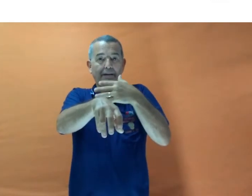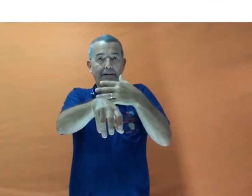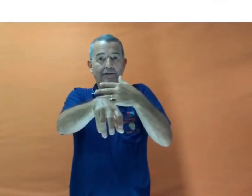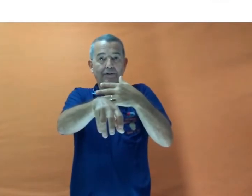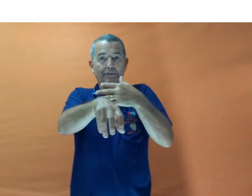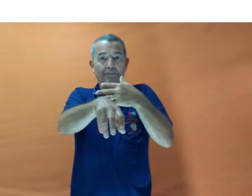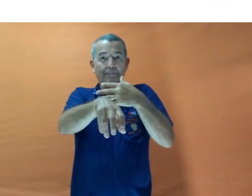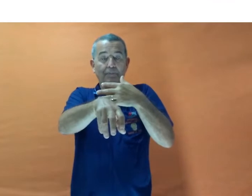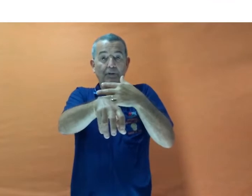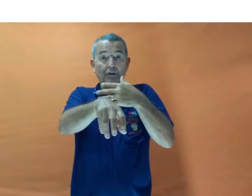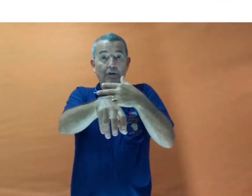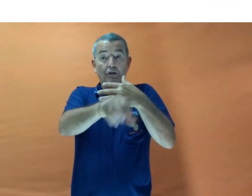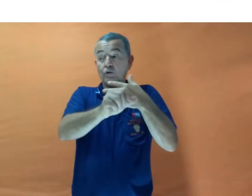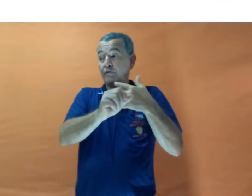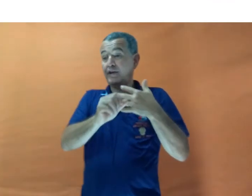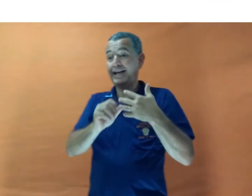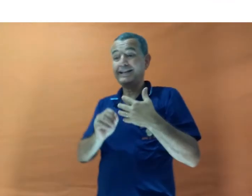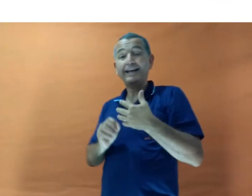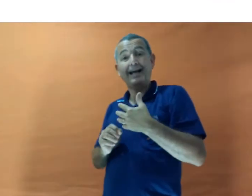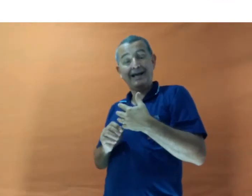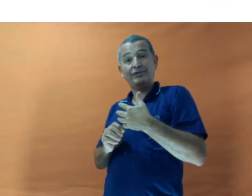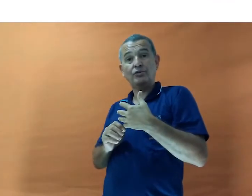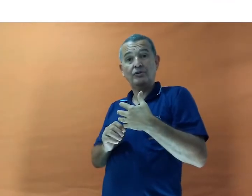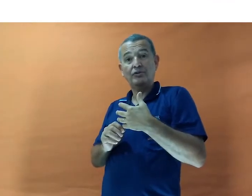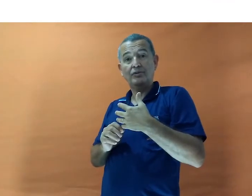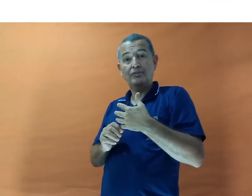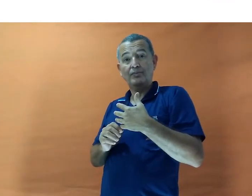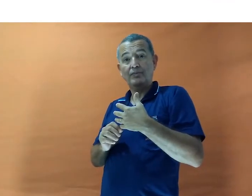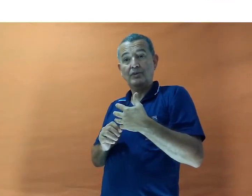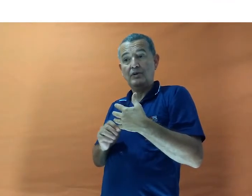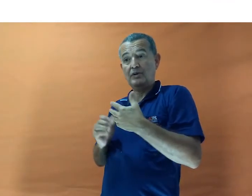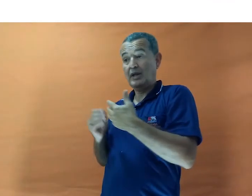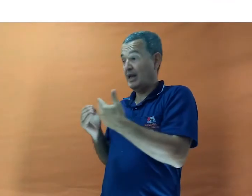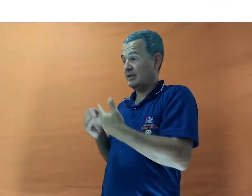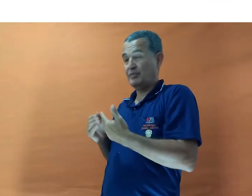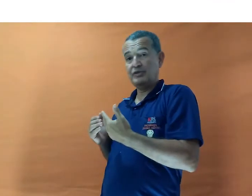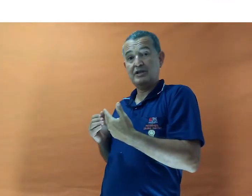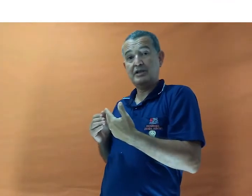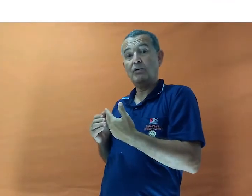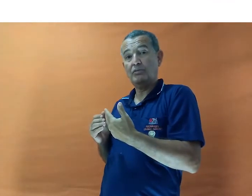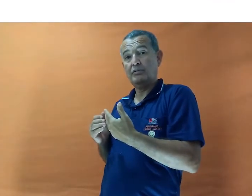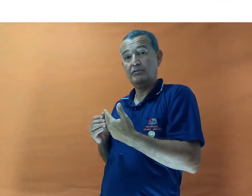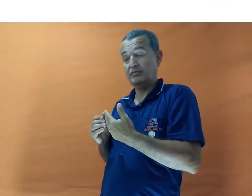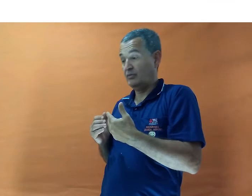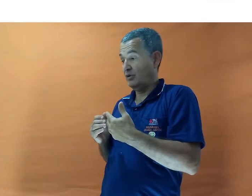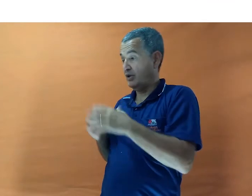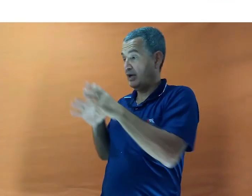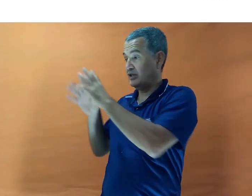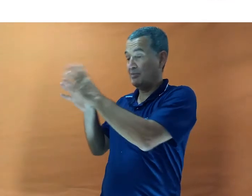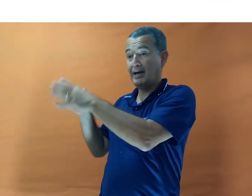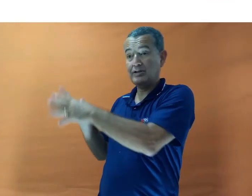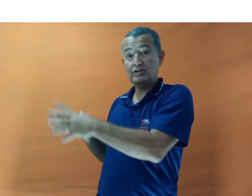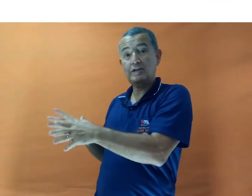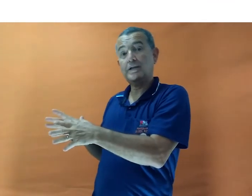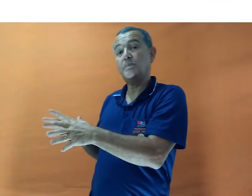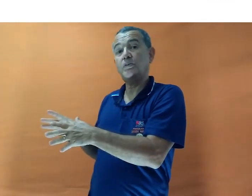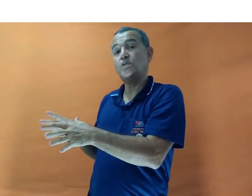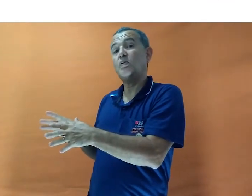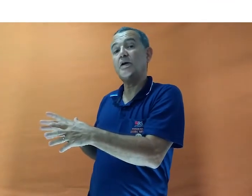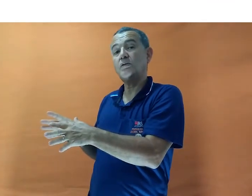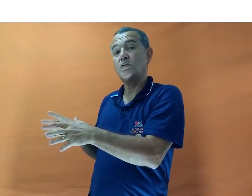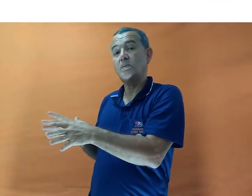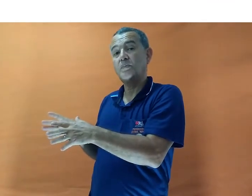na parede. Se eu ficar de lado, nessa posição, e as imagens